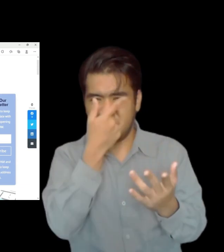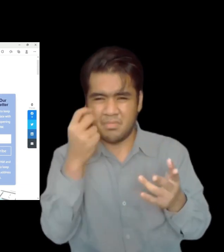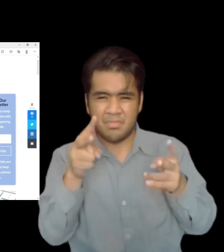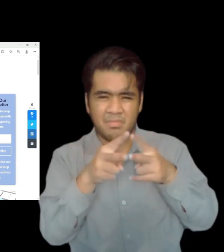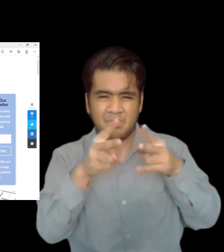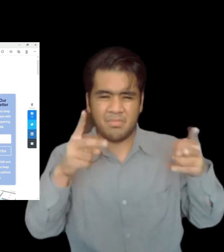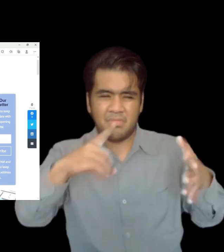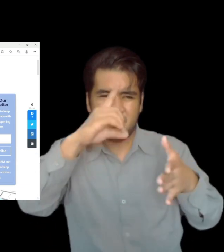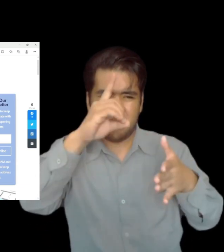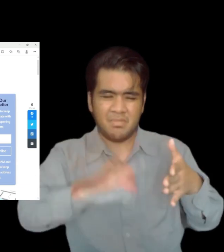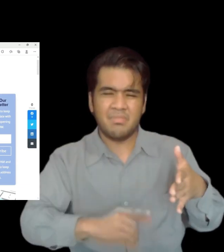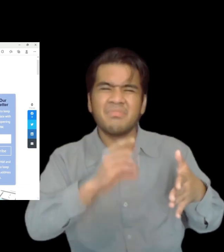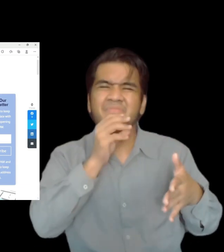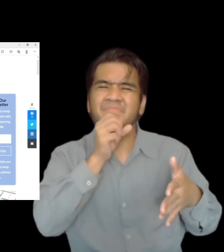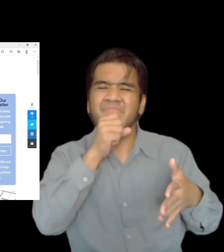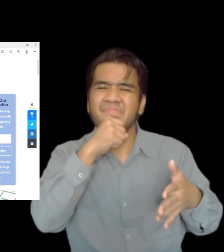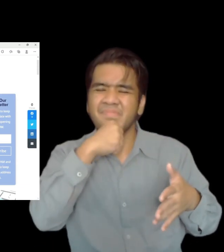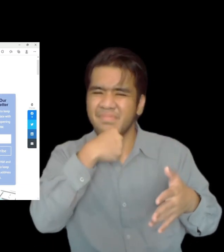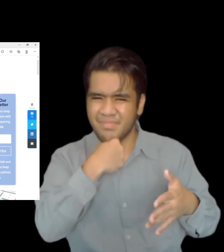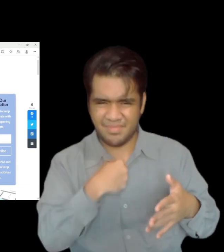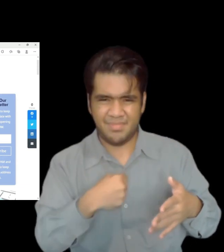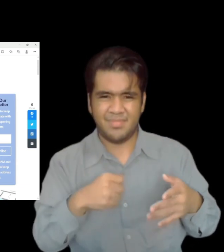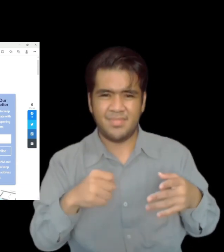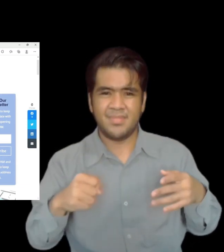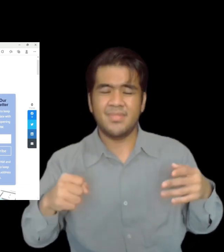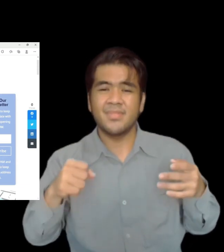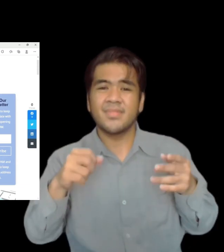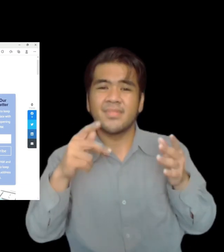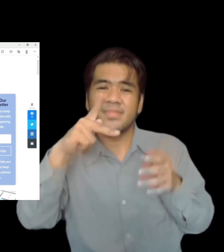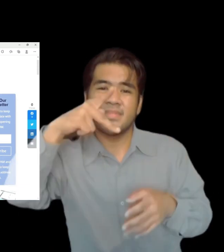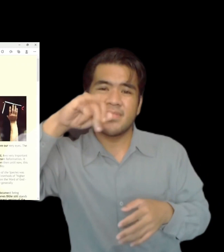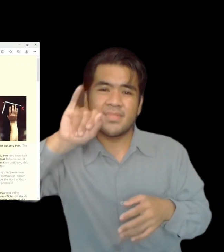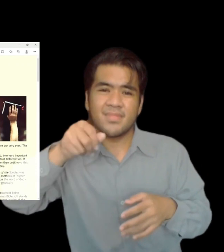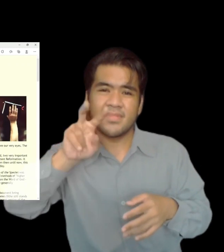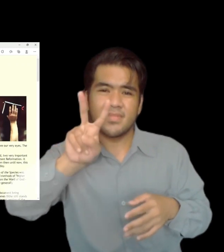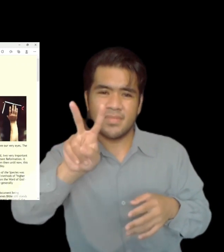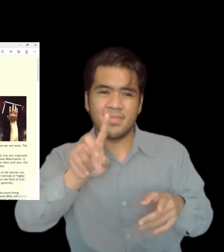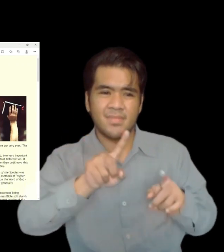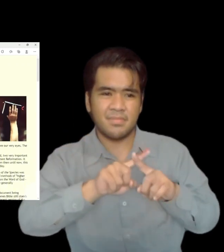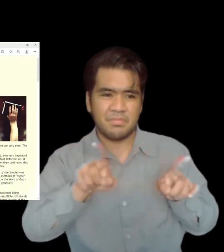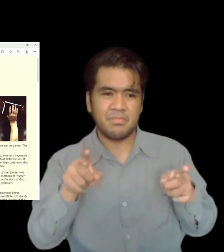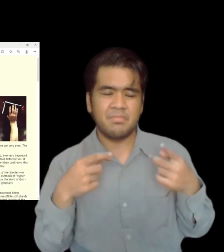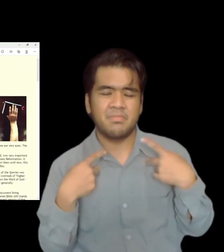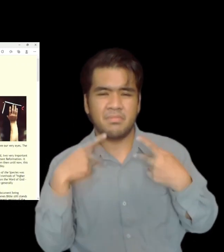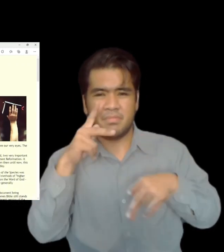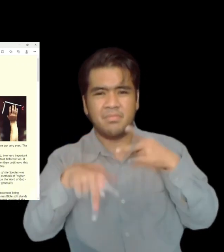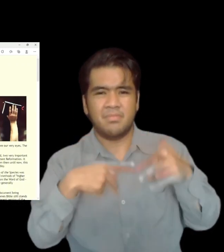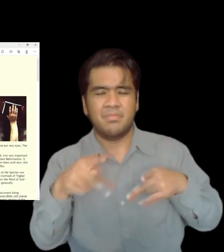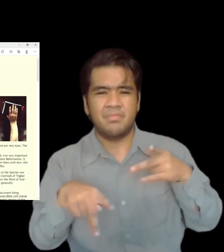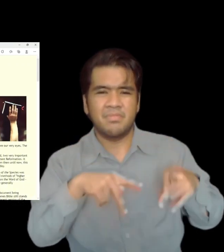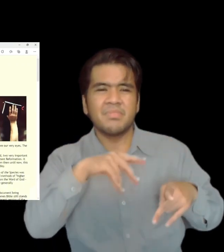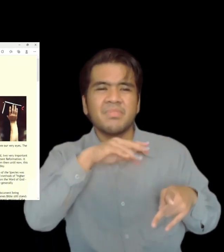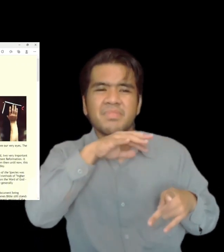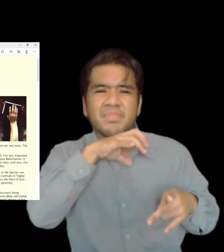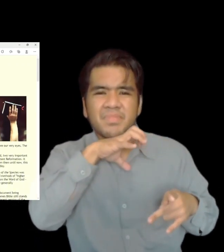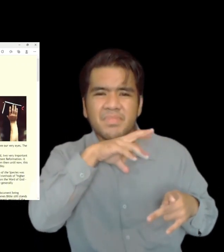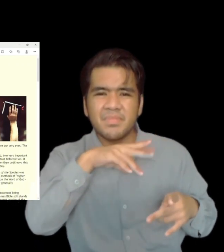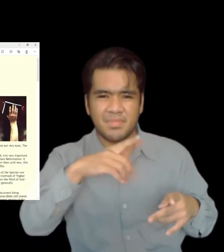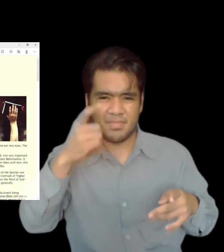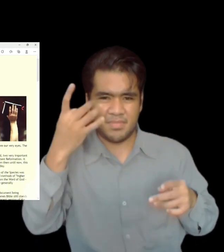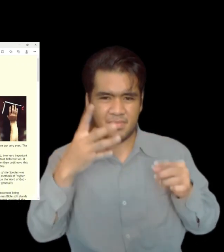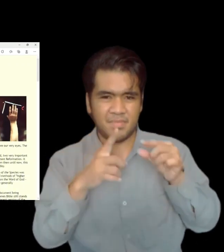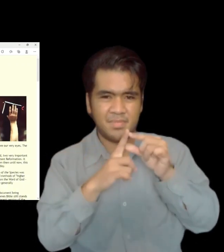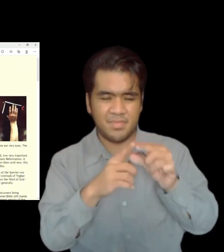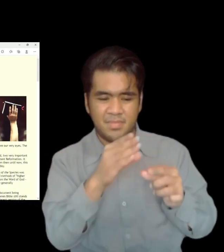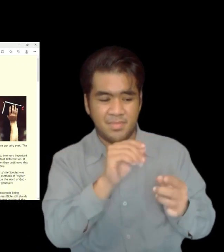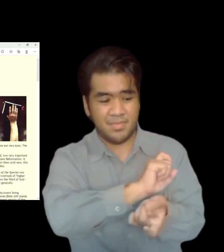ay dahil masyado raw malalim at makaluma ang Ingles na ginagamit sa King James Version. Ngunit ang totoong dahilan ay upang i-corrupt ang preserved Word